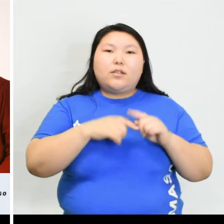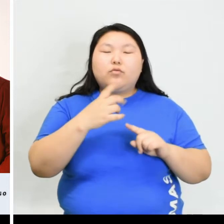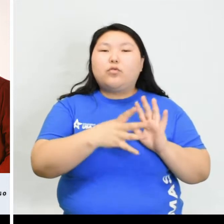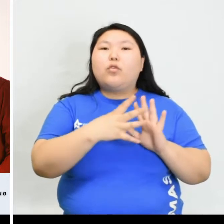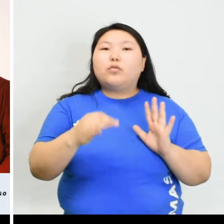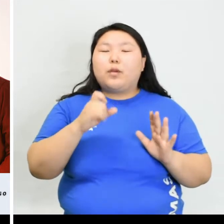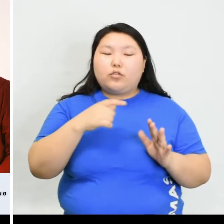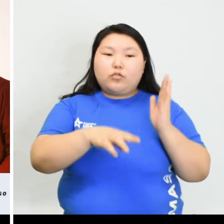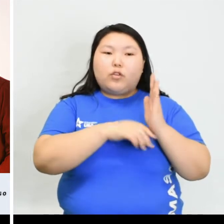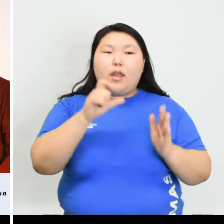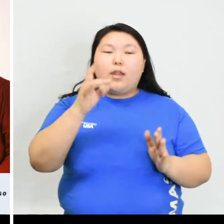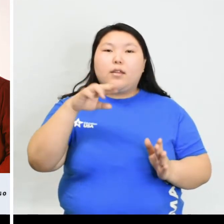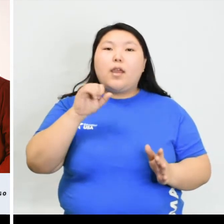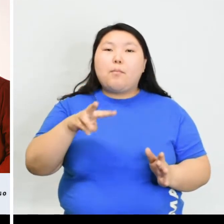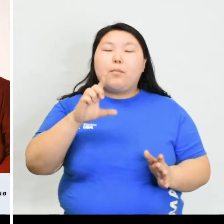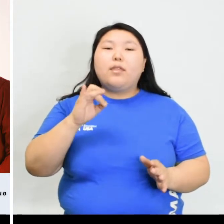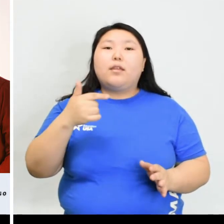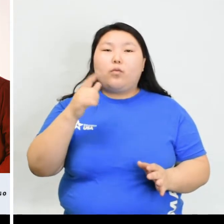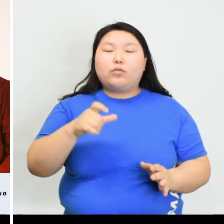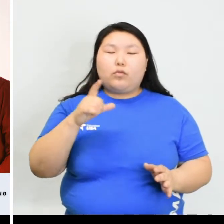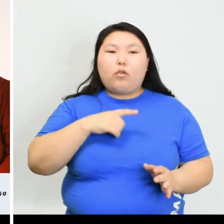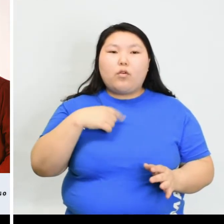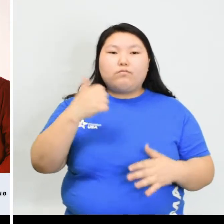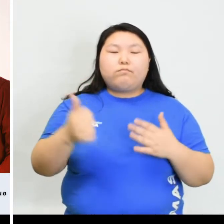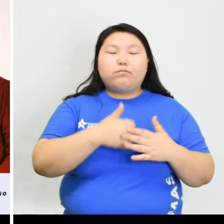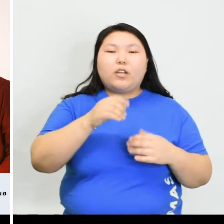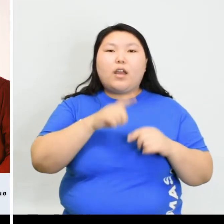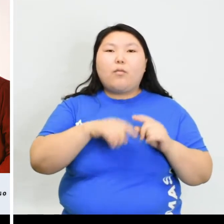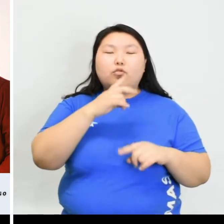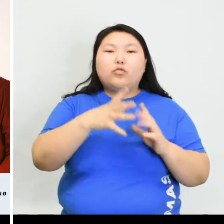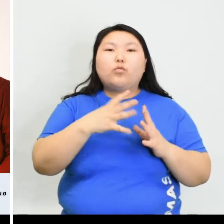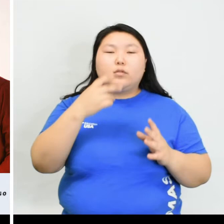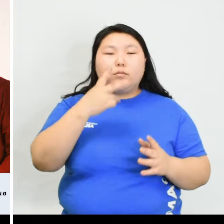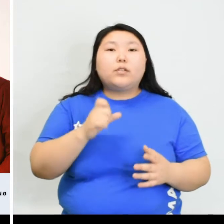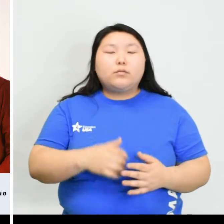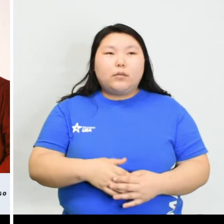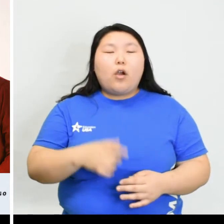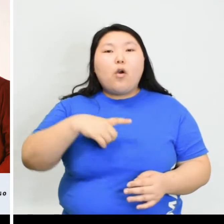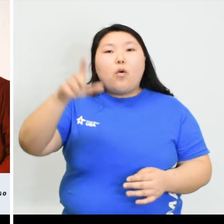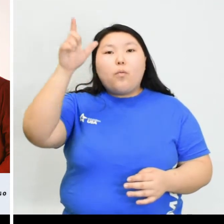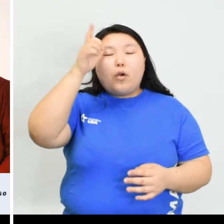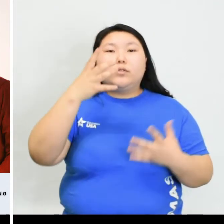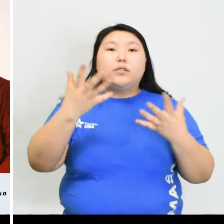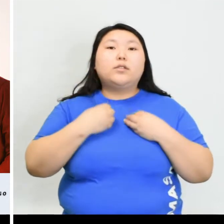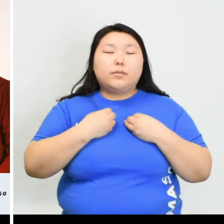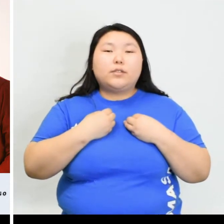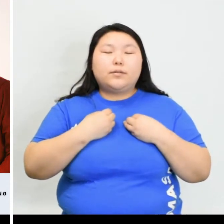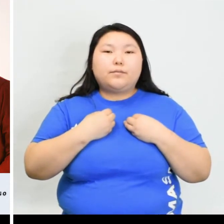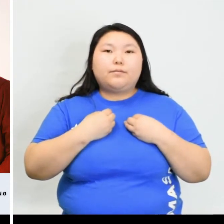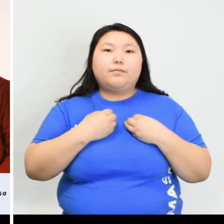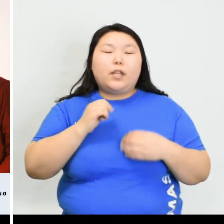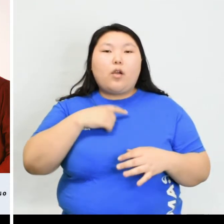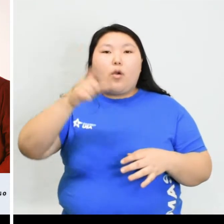бэ? Өнөөдрийн эрдэм бэлэг гэж хүн бий болоход ямар нөлөө үзүүлсэн гэж боддог вэ? Боловсрол эзэмших